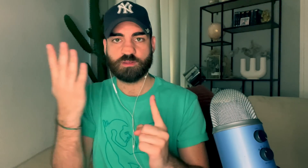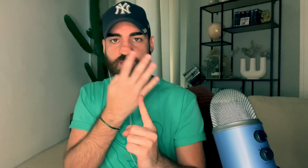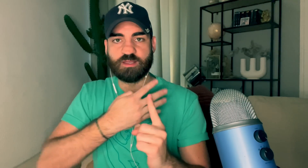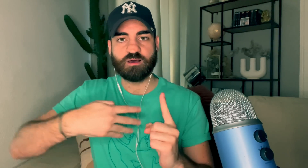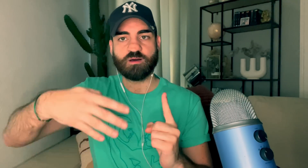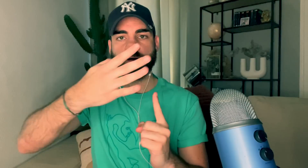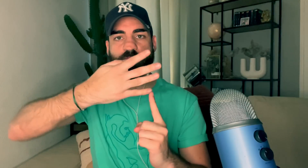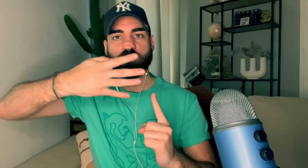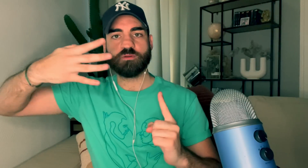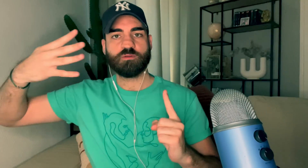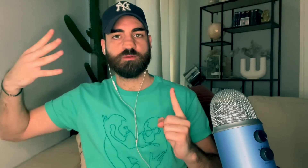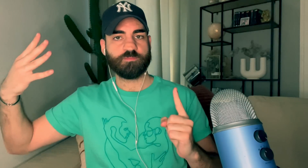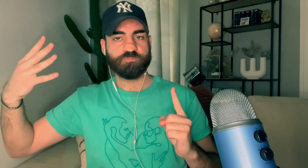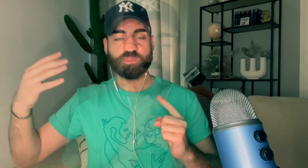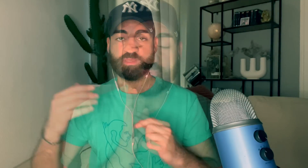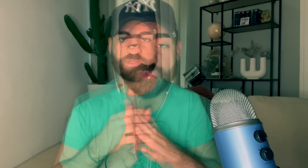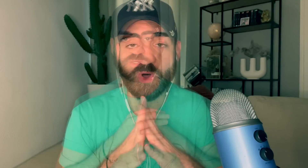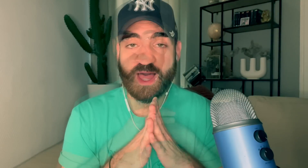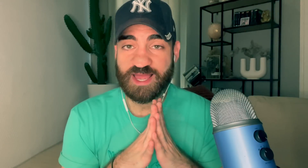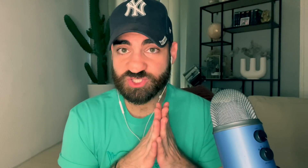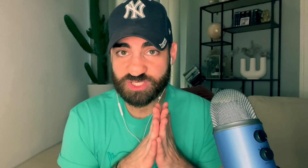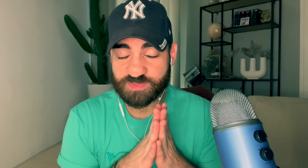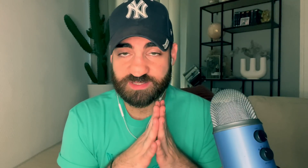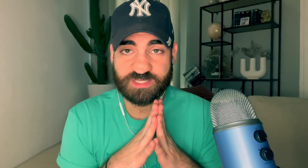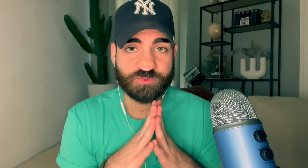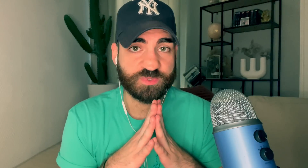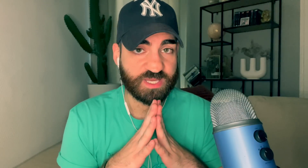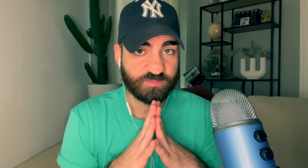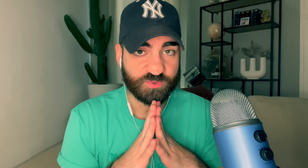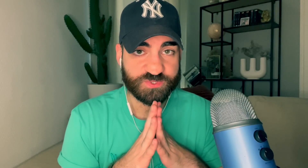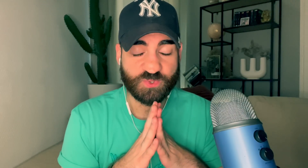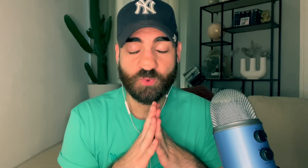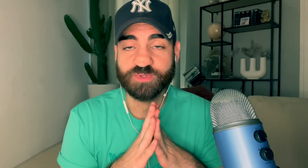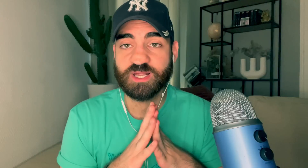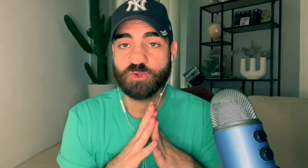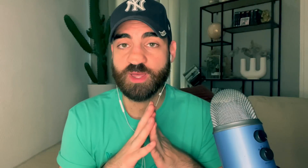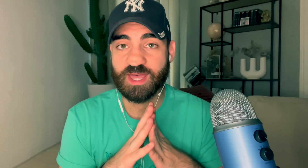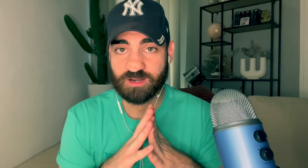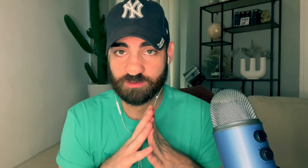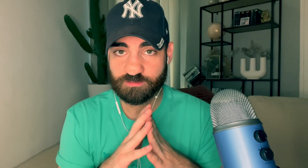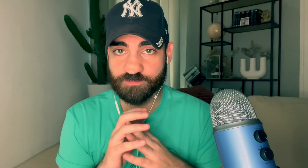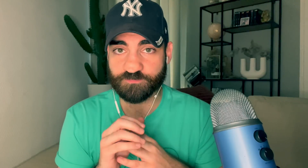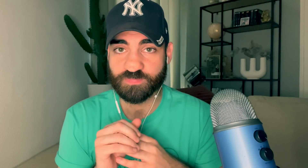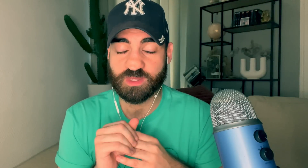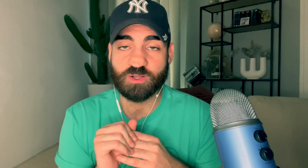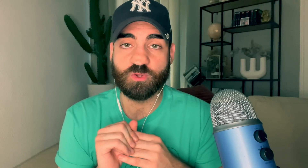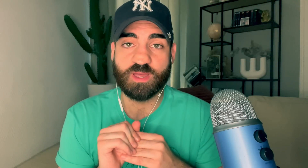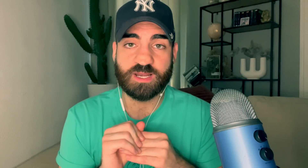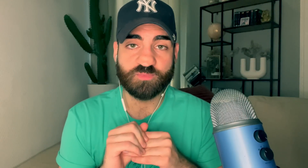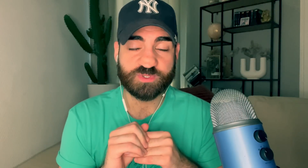Et là, hop. Donc dans LGBTQIA+, on a le L. Le L pour